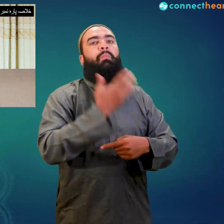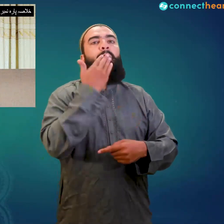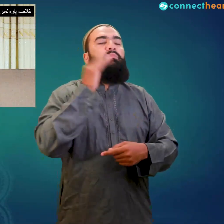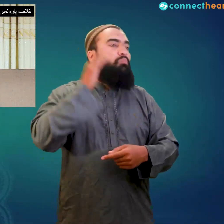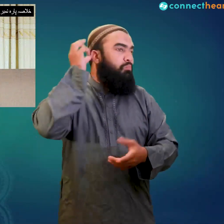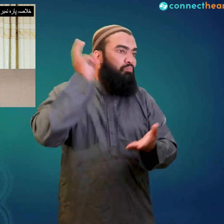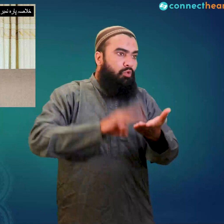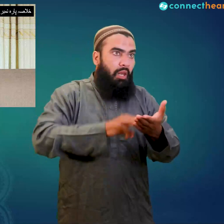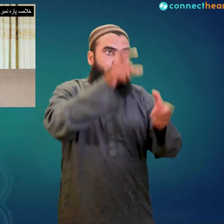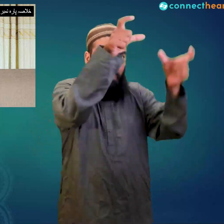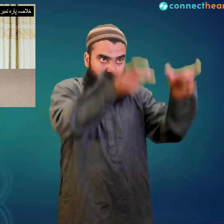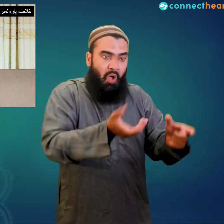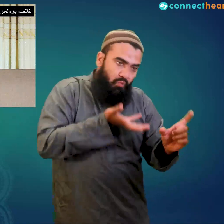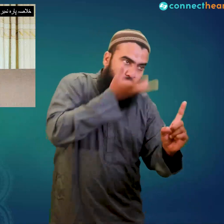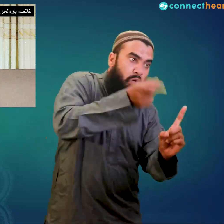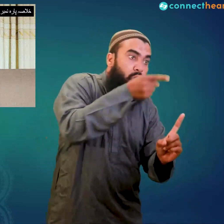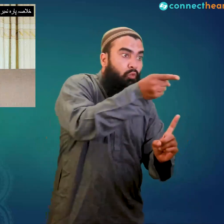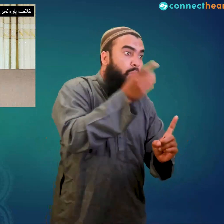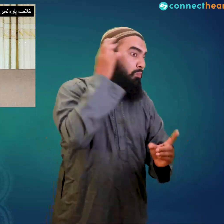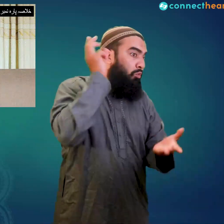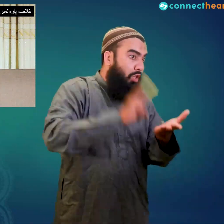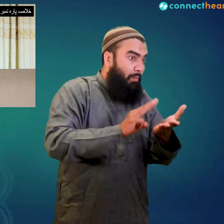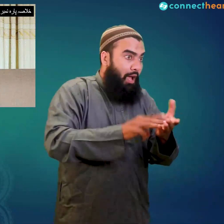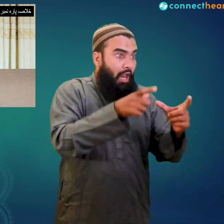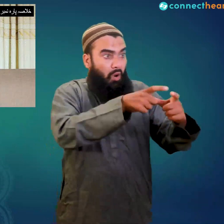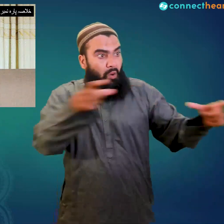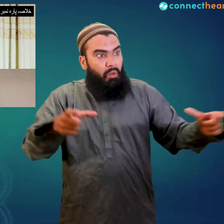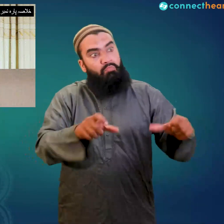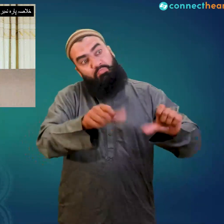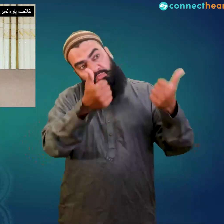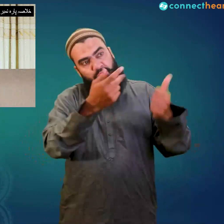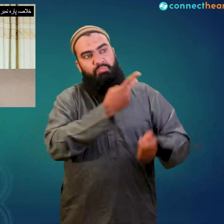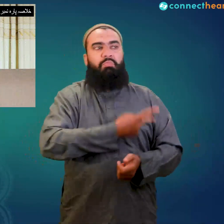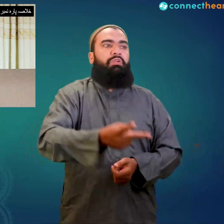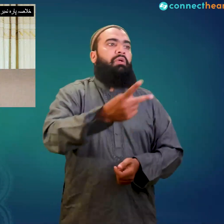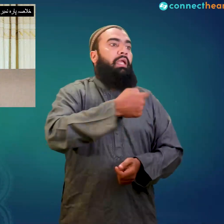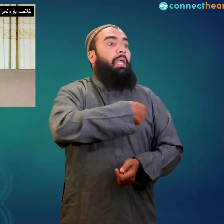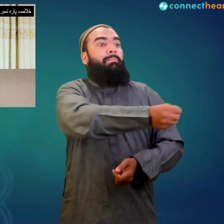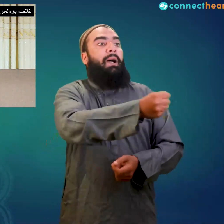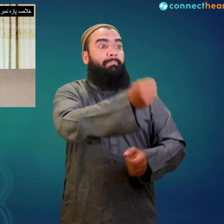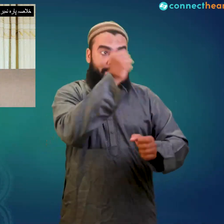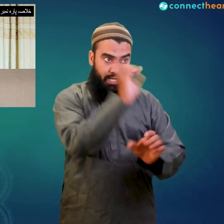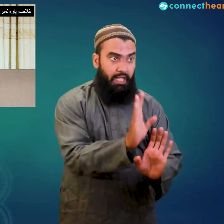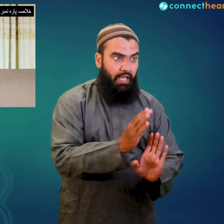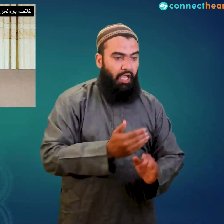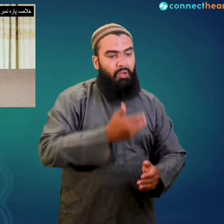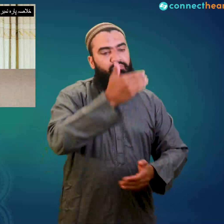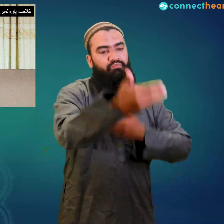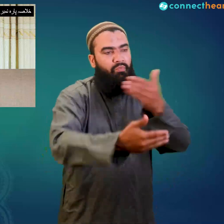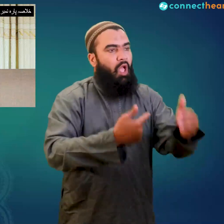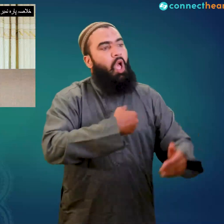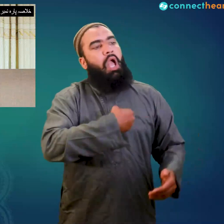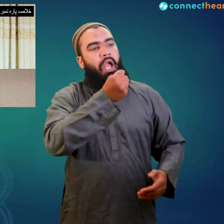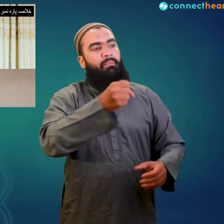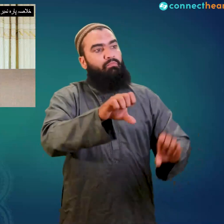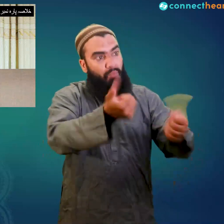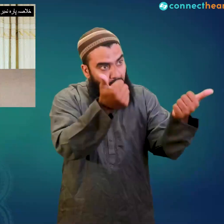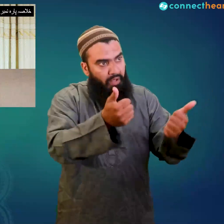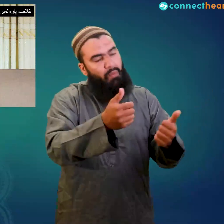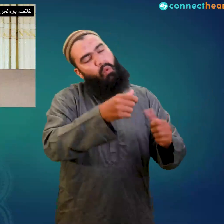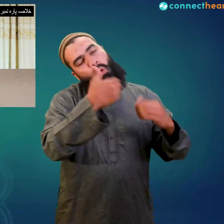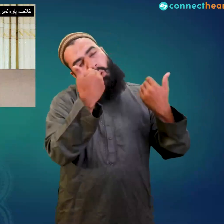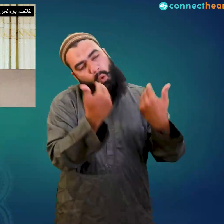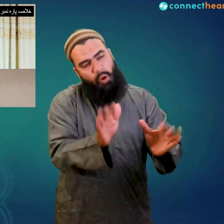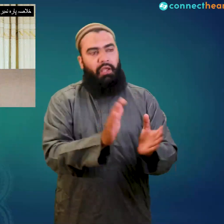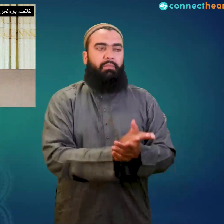اہل ایمان کو فرمایا گیا کہ تم ہی غالب رہو گے اگر تم ایمان پر رہے، ایمان کے تقاضوں کو تم نے پورا کیا تو